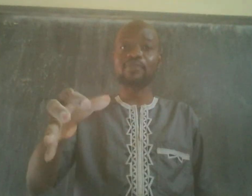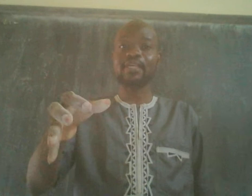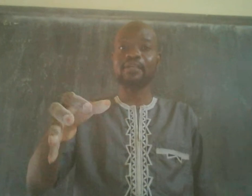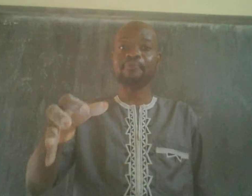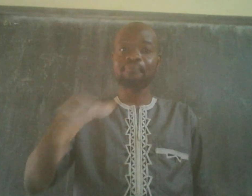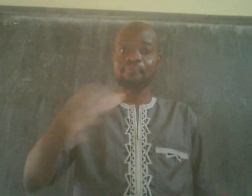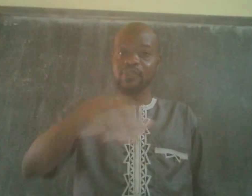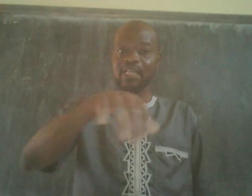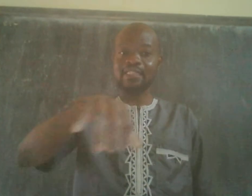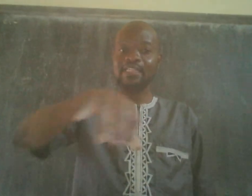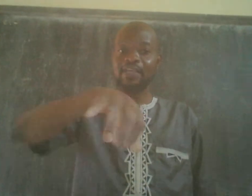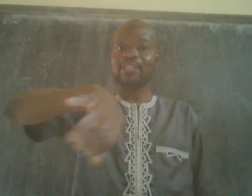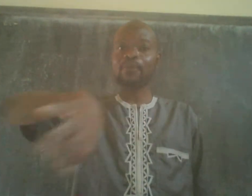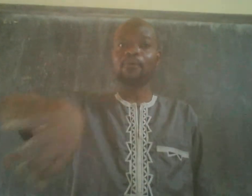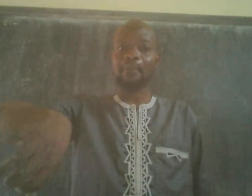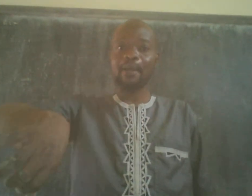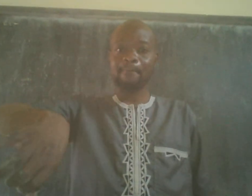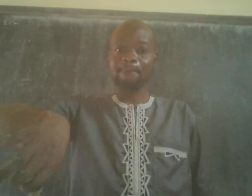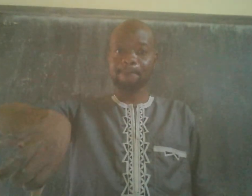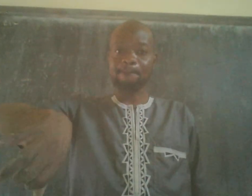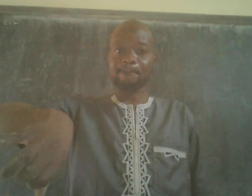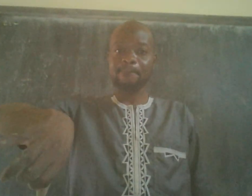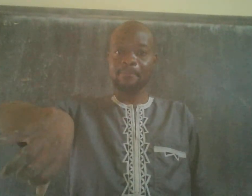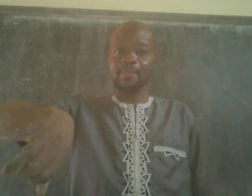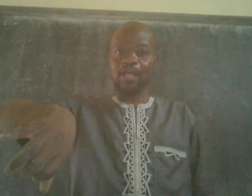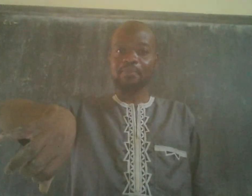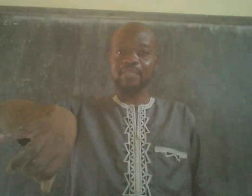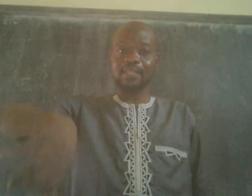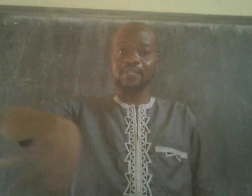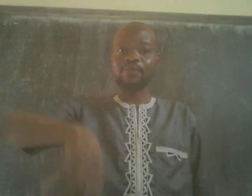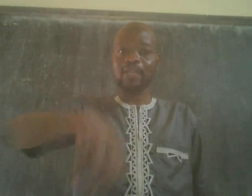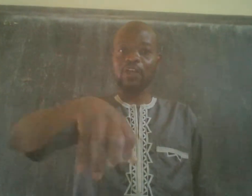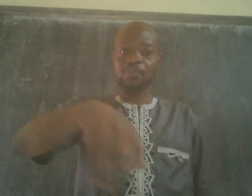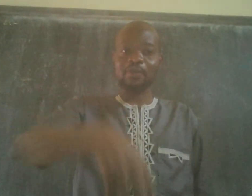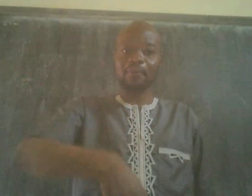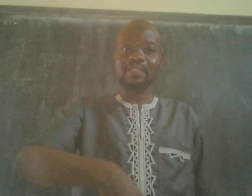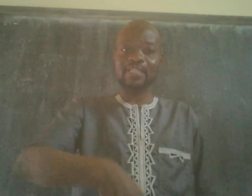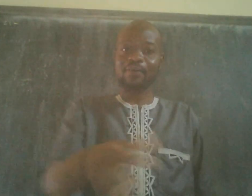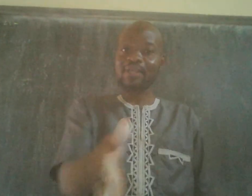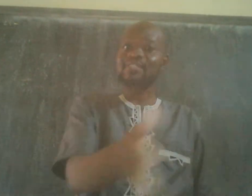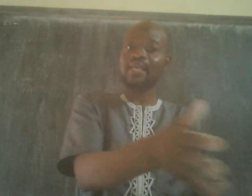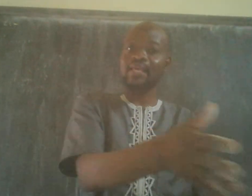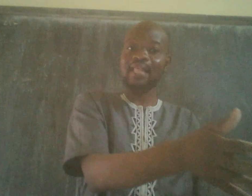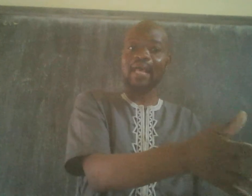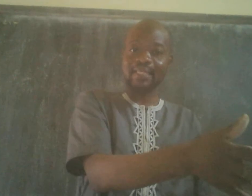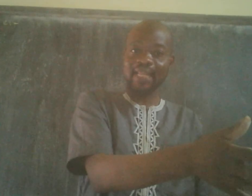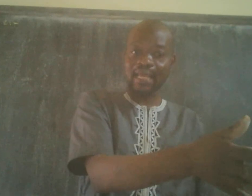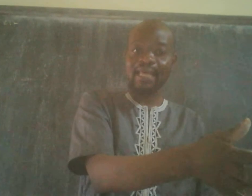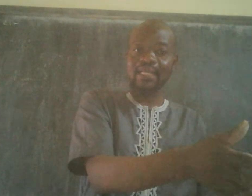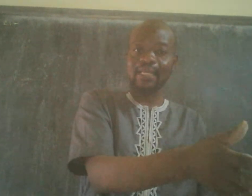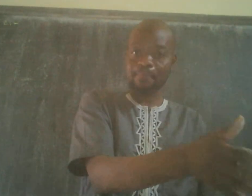conseillé. Puisque la citoyenne, c'est quoi, c'est le combat. C'est comme ça, tandis que l'accouchement va passer, c'est quoi, c'est la règle.